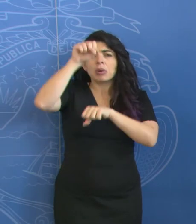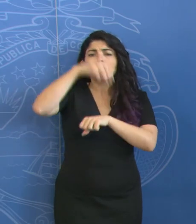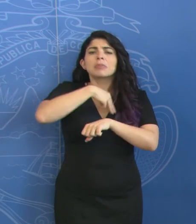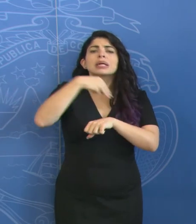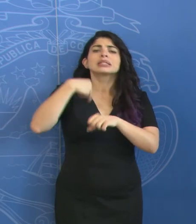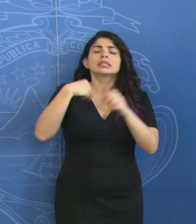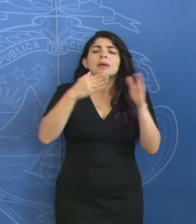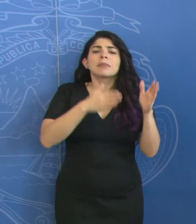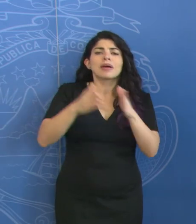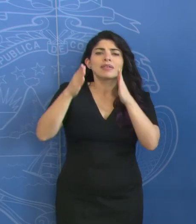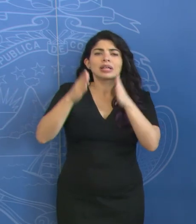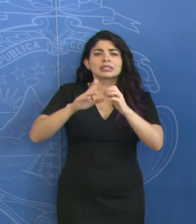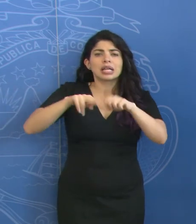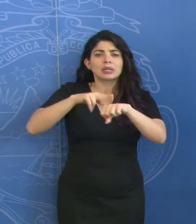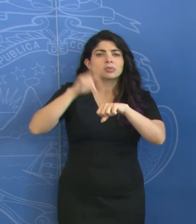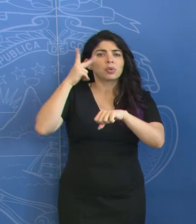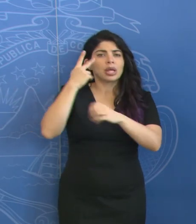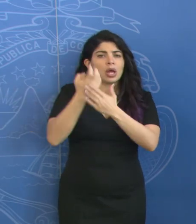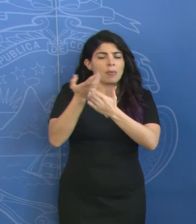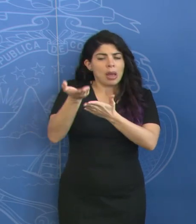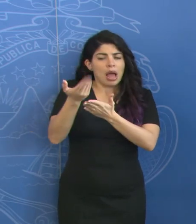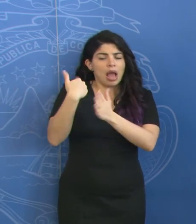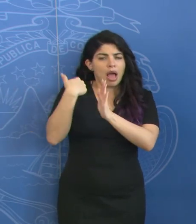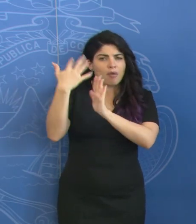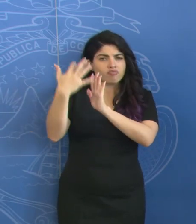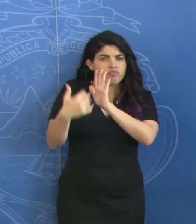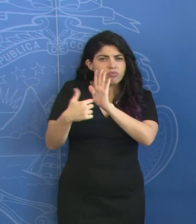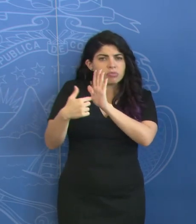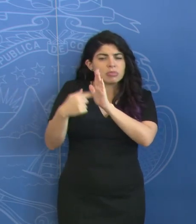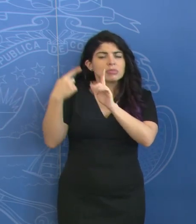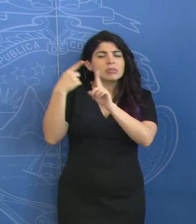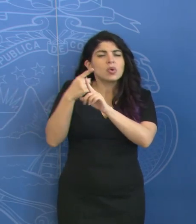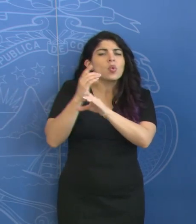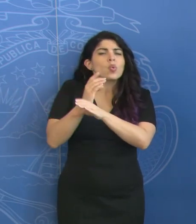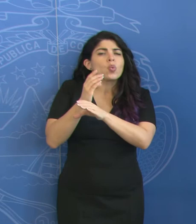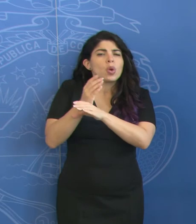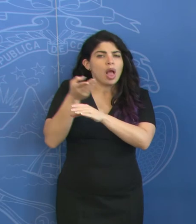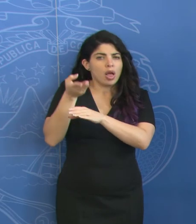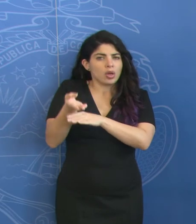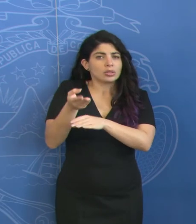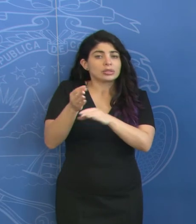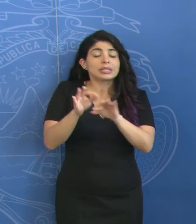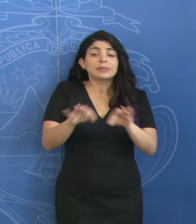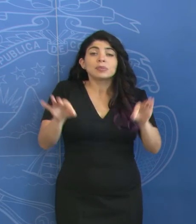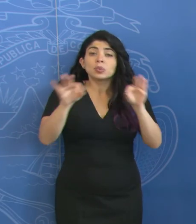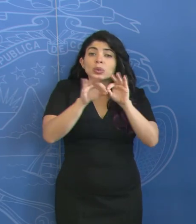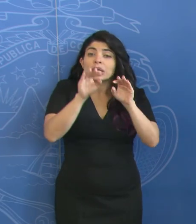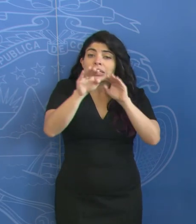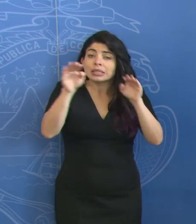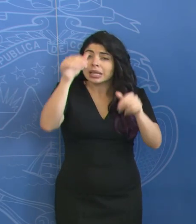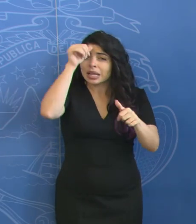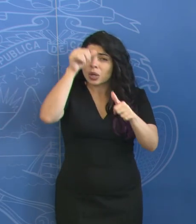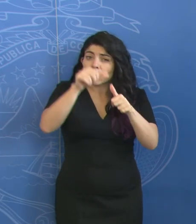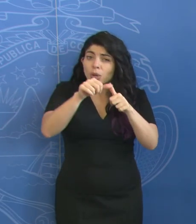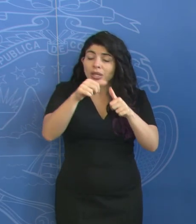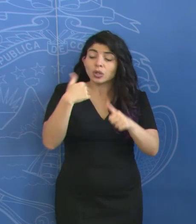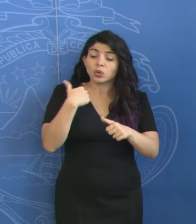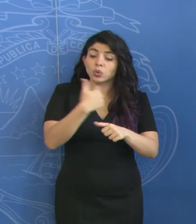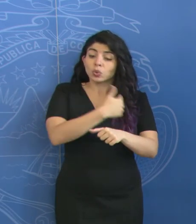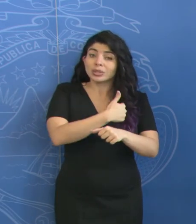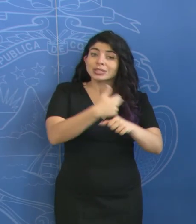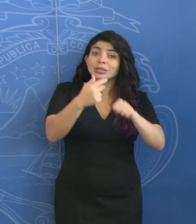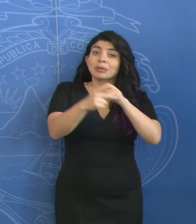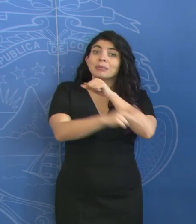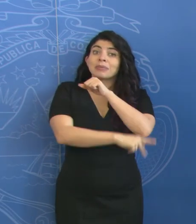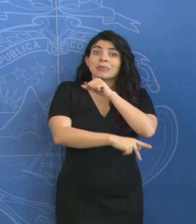Nacional y Política Económica, específicamente en el tema de cuidados. Es muy importante recordar que nuestro país